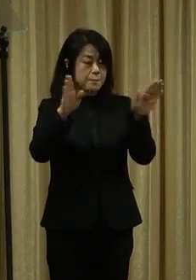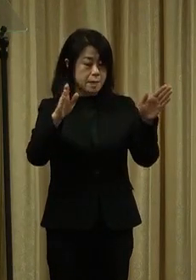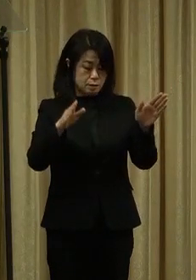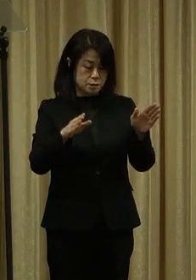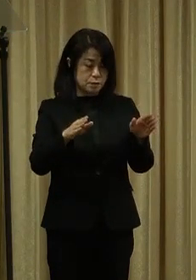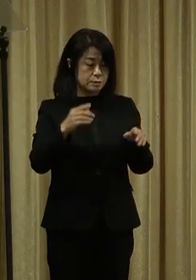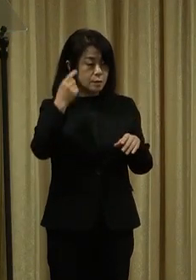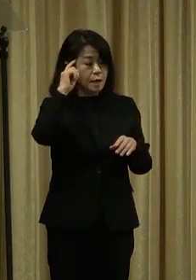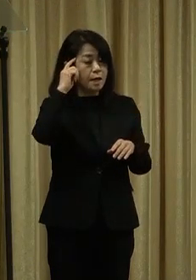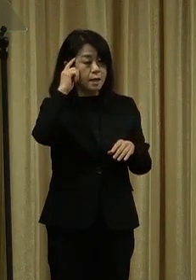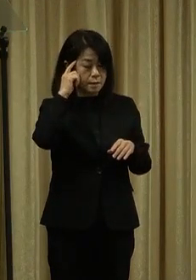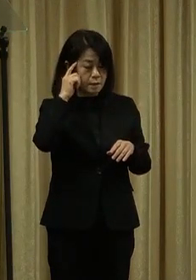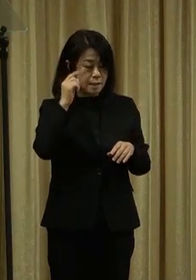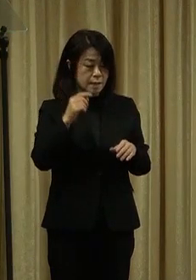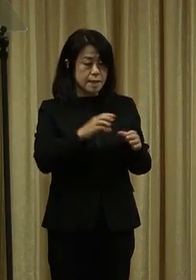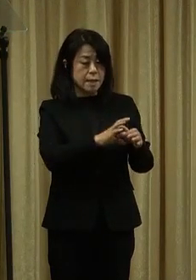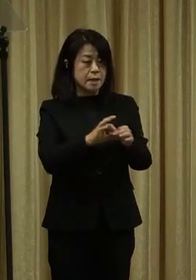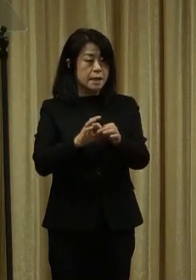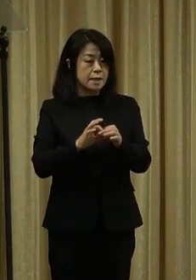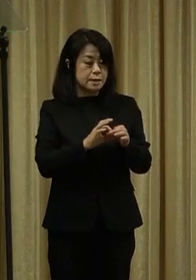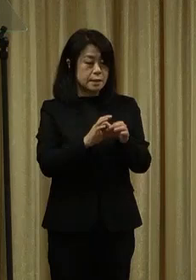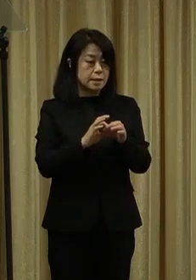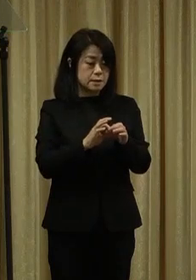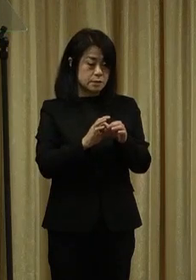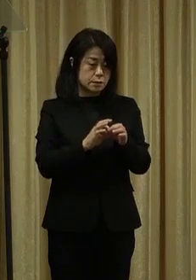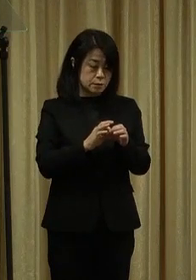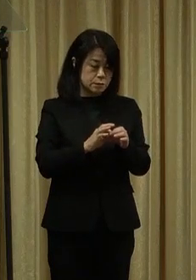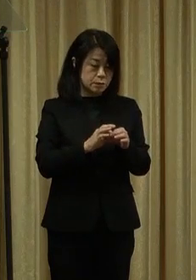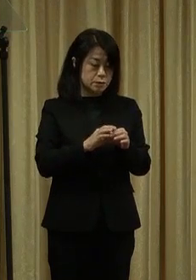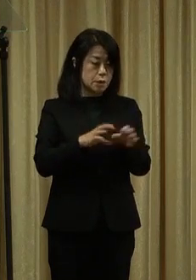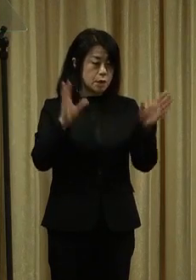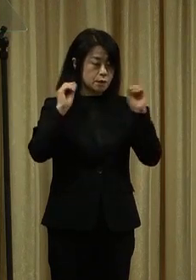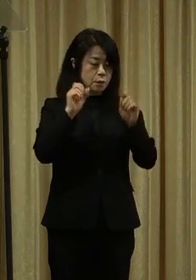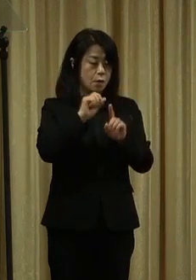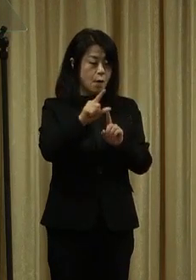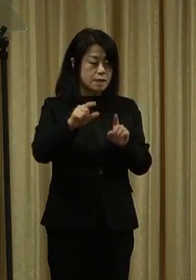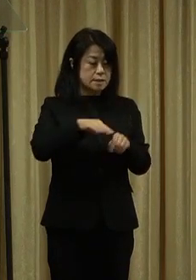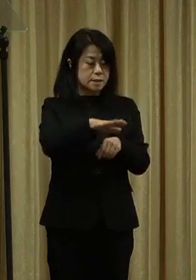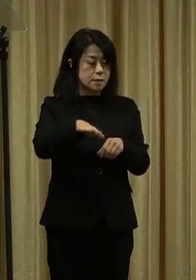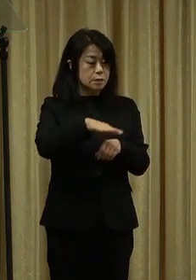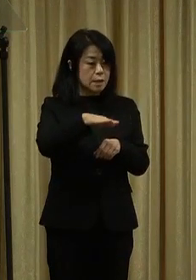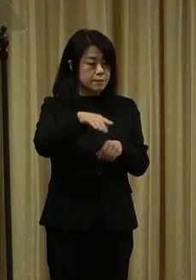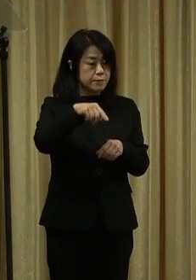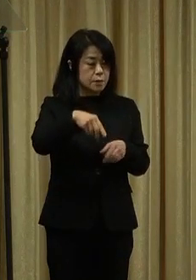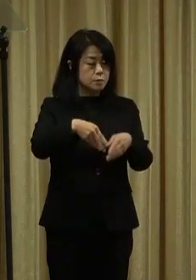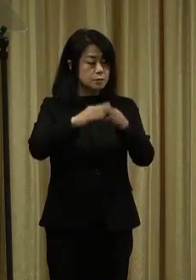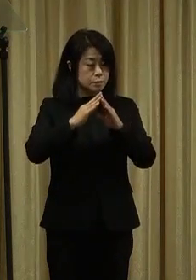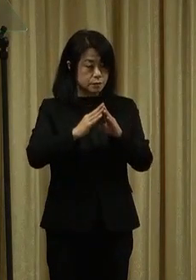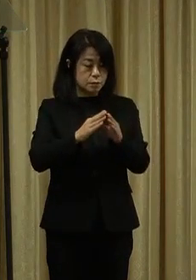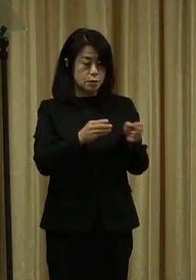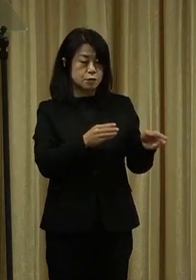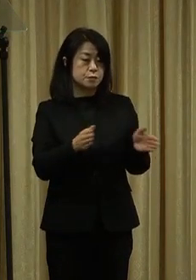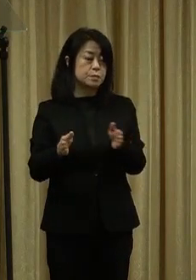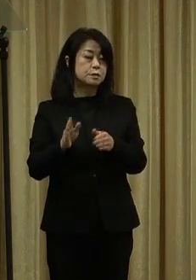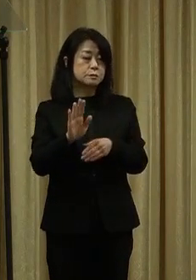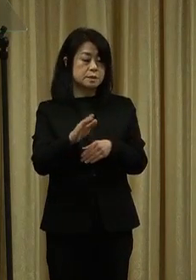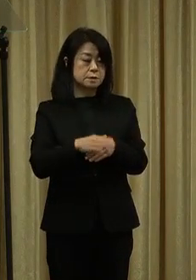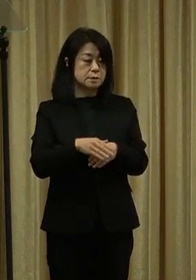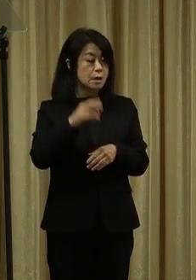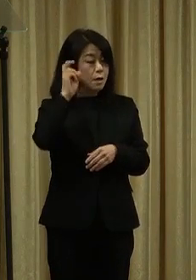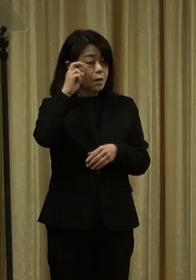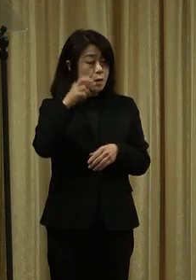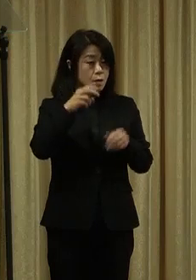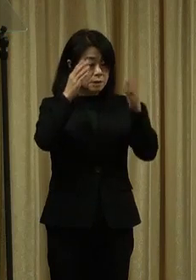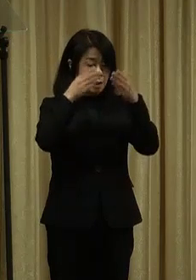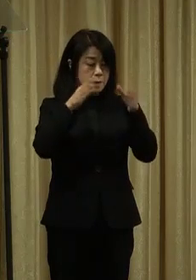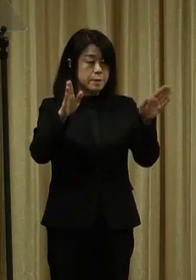携して設置する関西圏での情報発信拠点開設に向けて準備を進めます。大阪・関西万博の